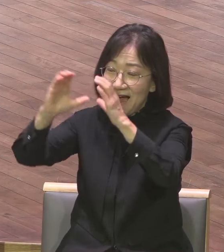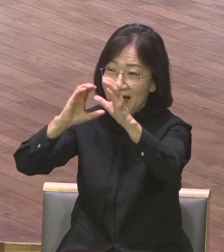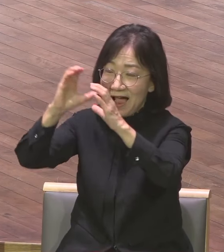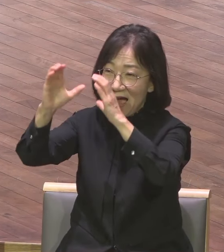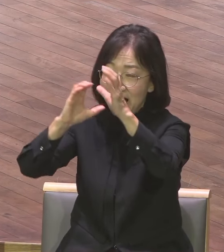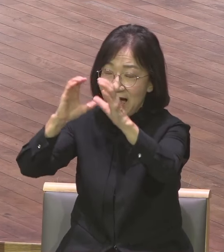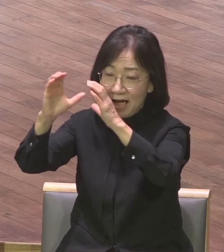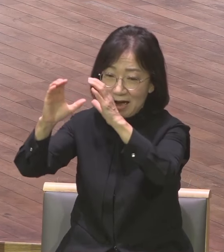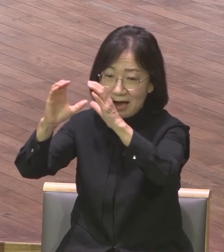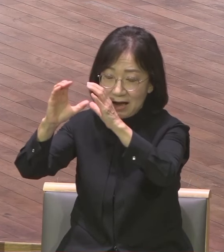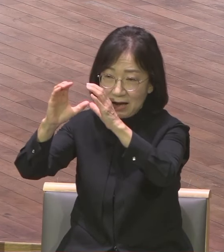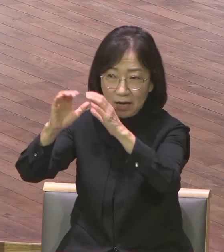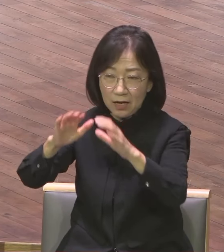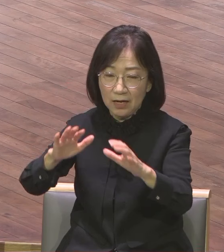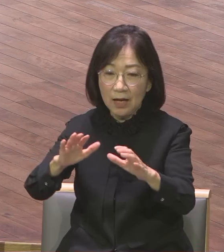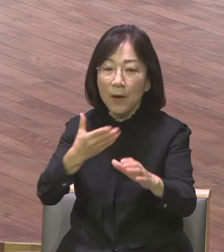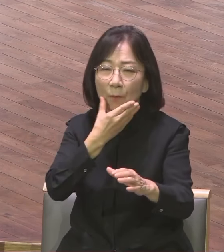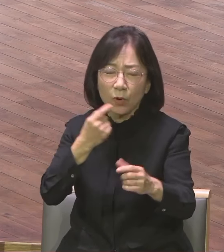때